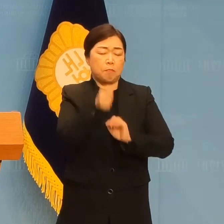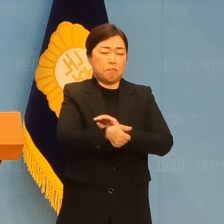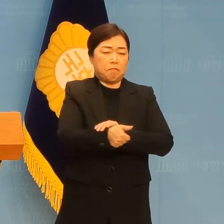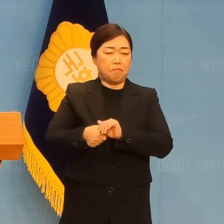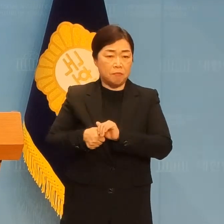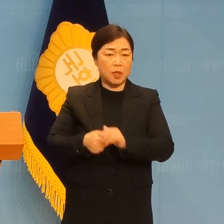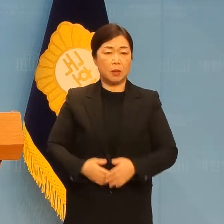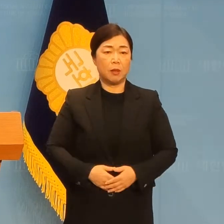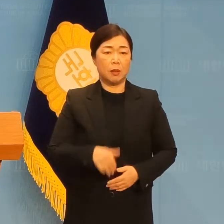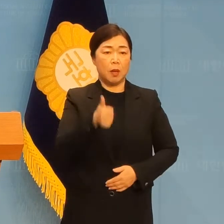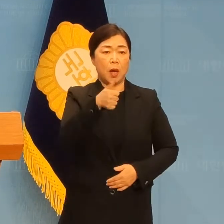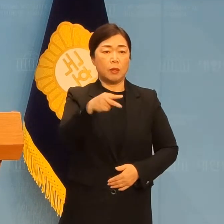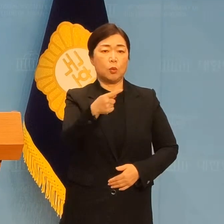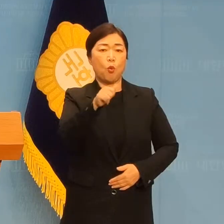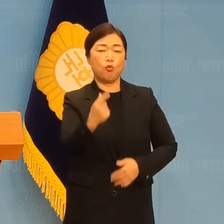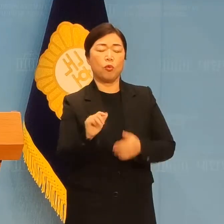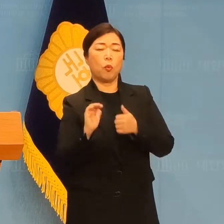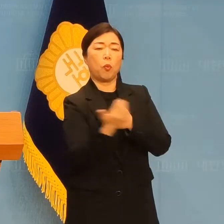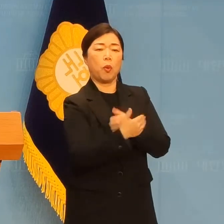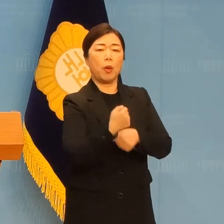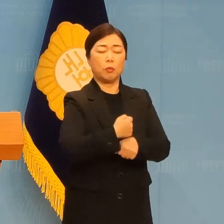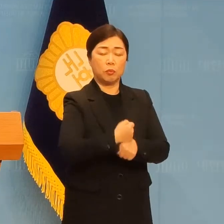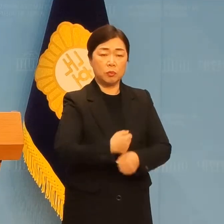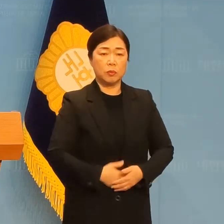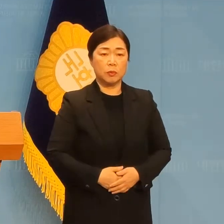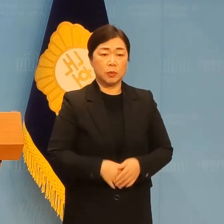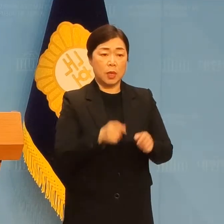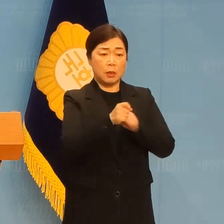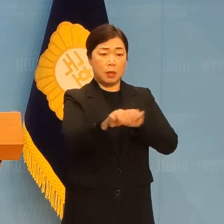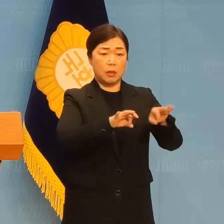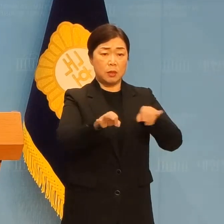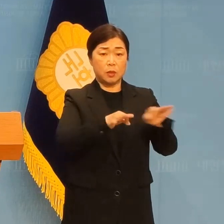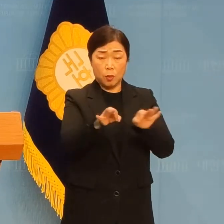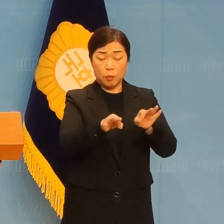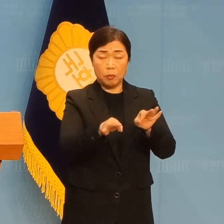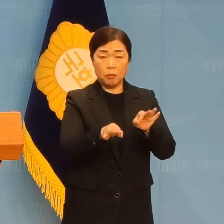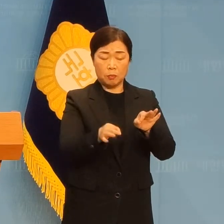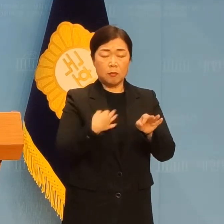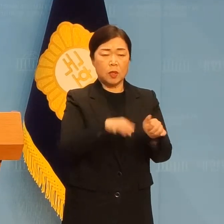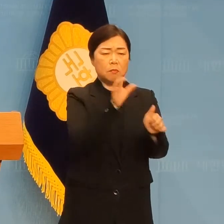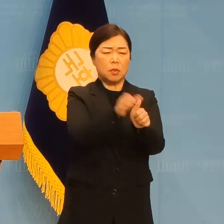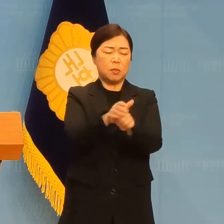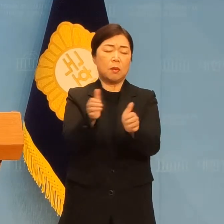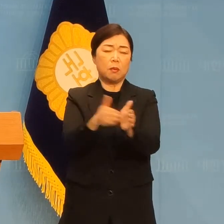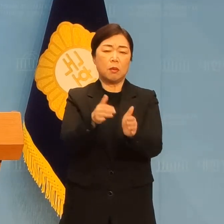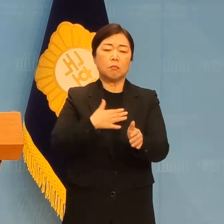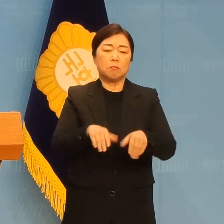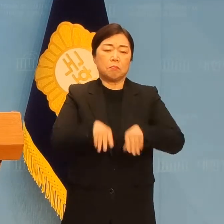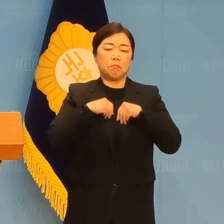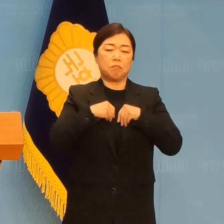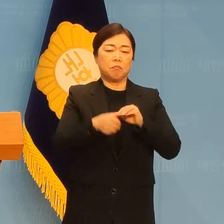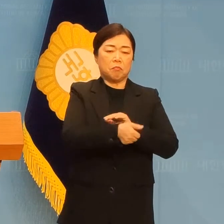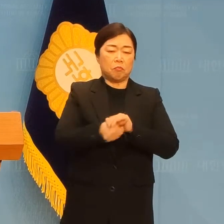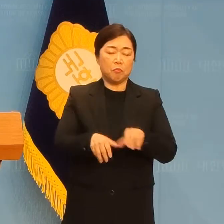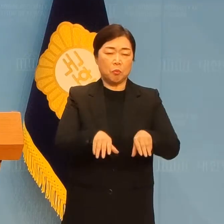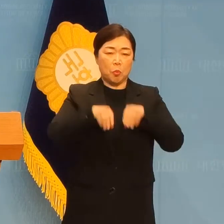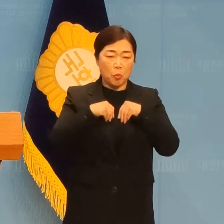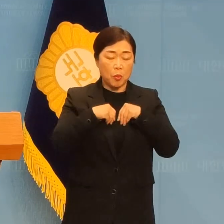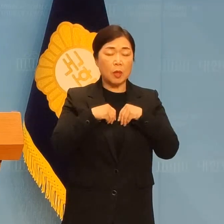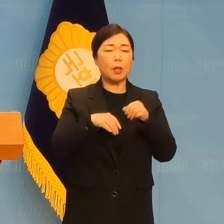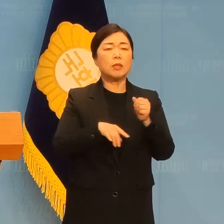앞세우고 대리점들을 앞세우면서 정작 당사자 쿠팡은 어디에서도 찾아볼 수가